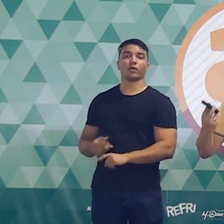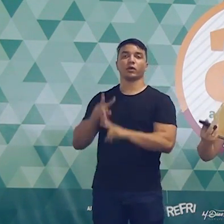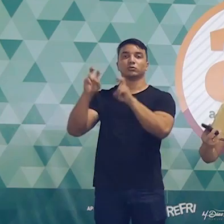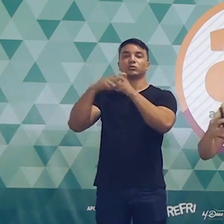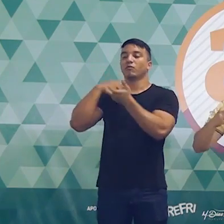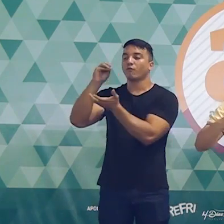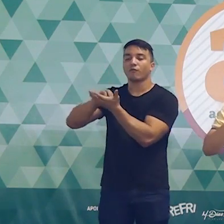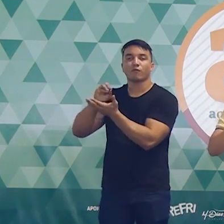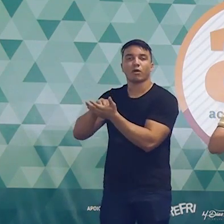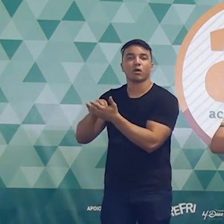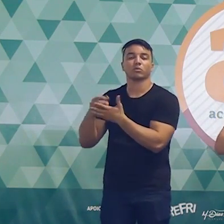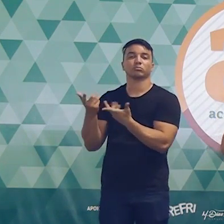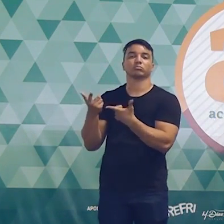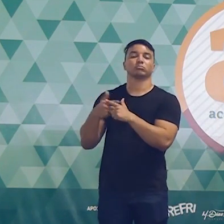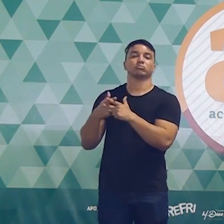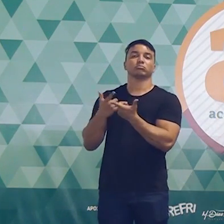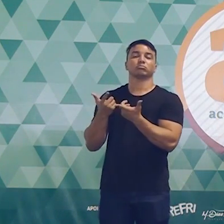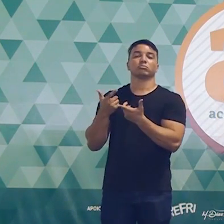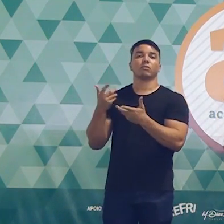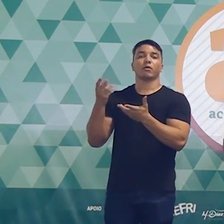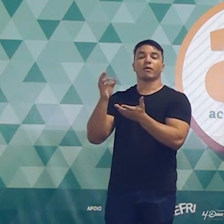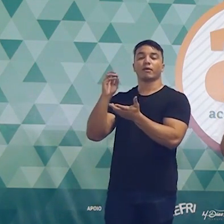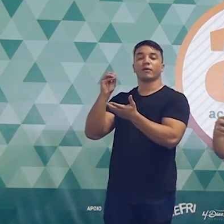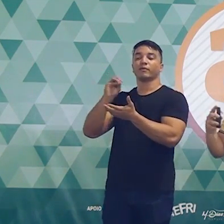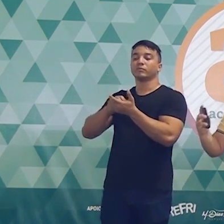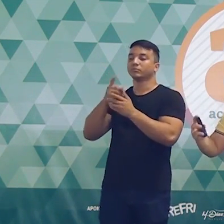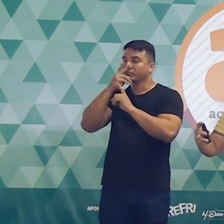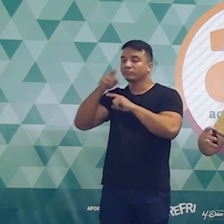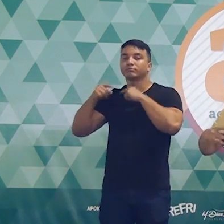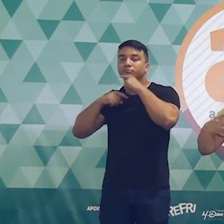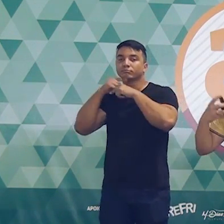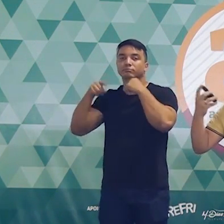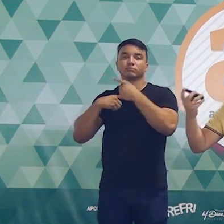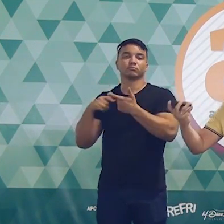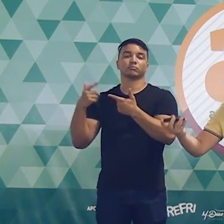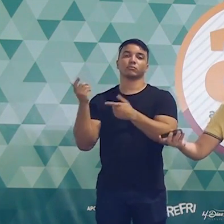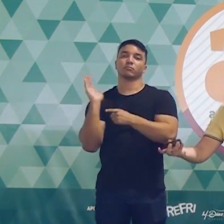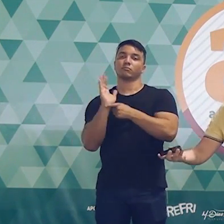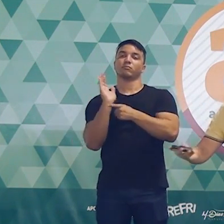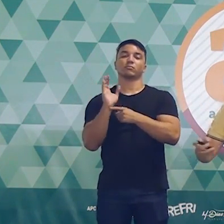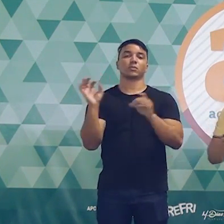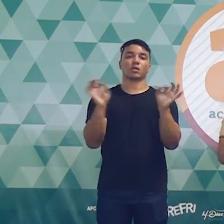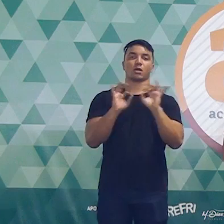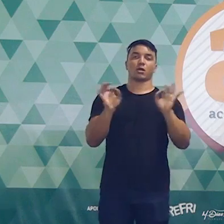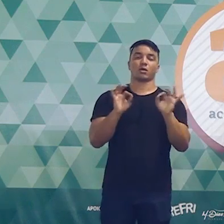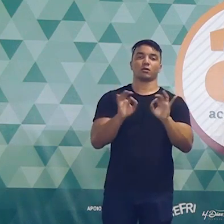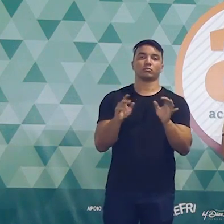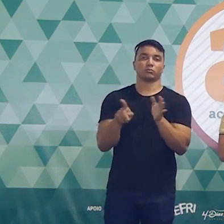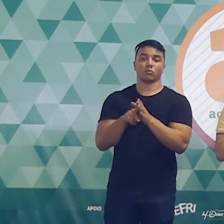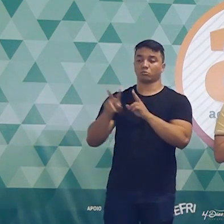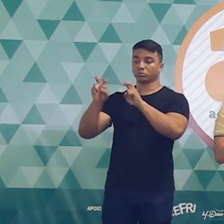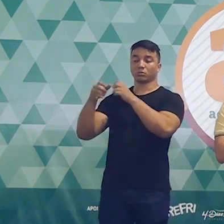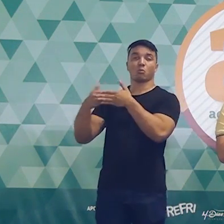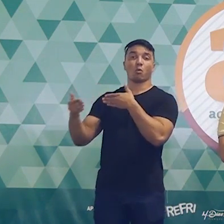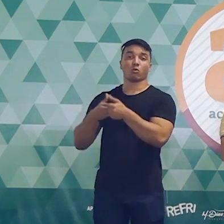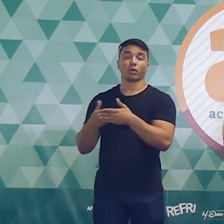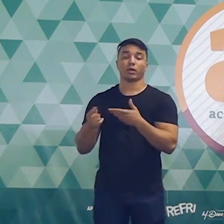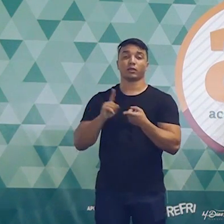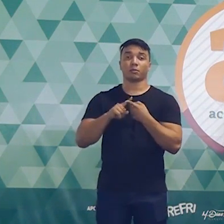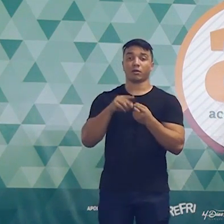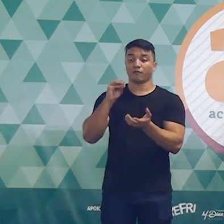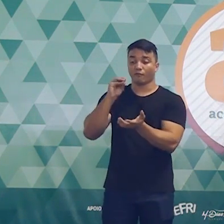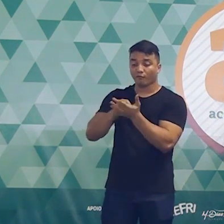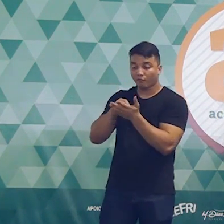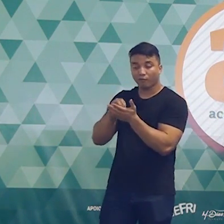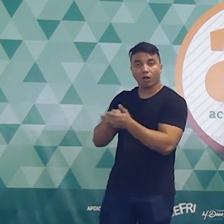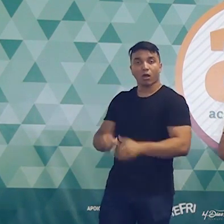em negligência, falando em insuficiência, falando em falta de informes suficientes sobre algum tema, falando da